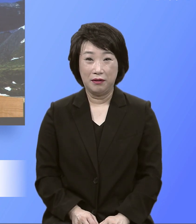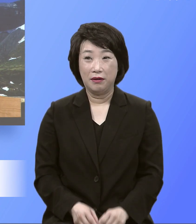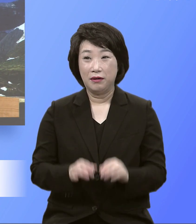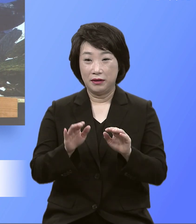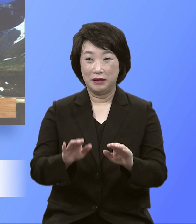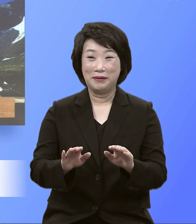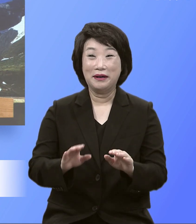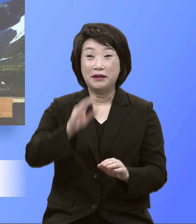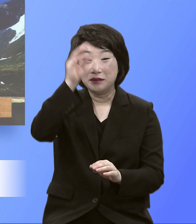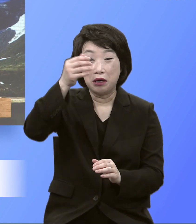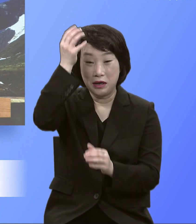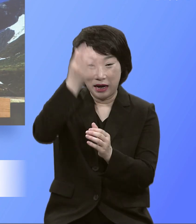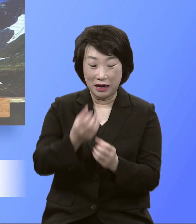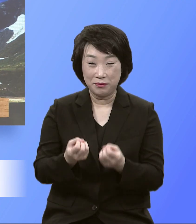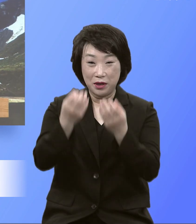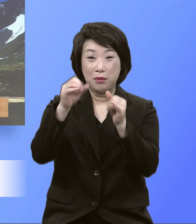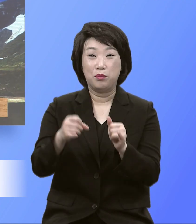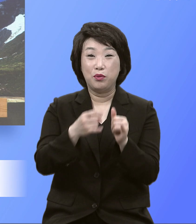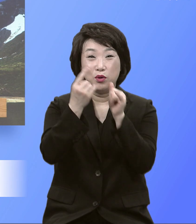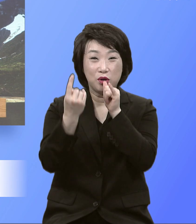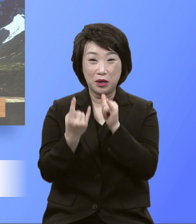이번 성령강림절 집회도